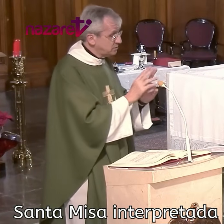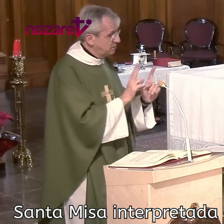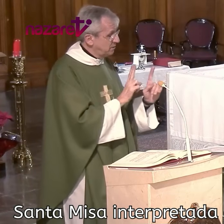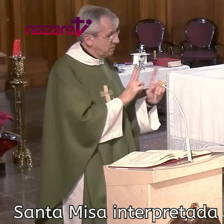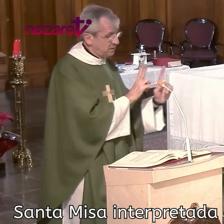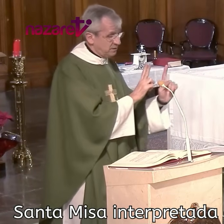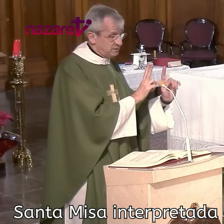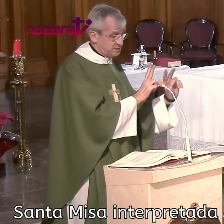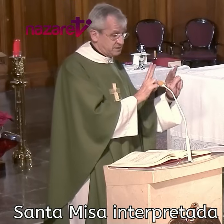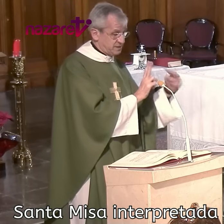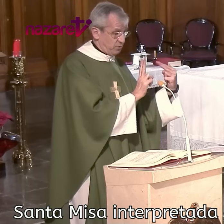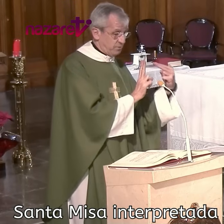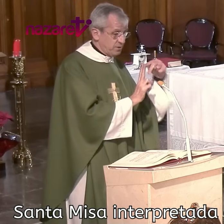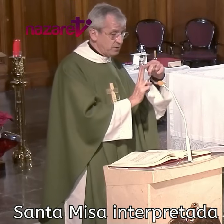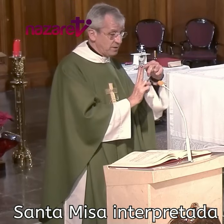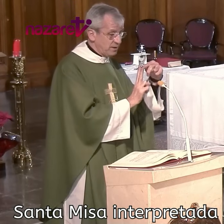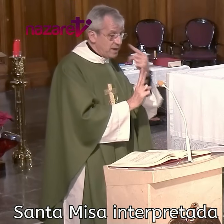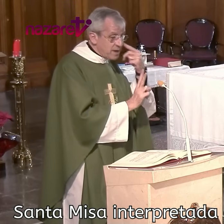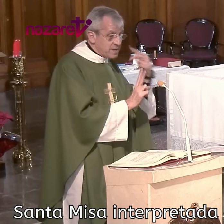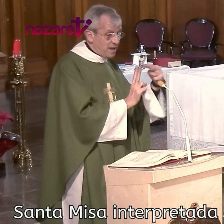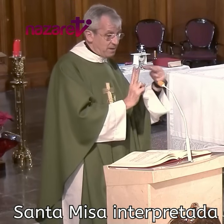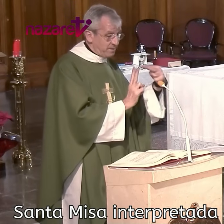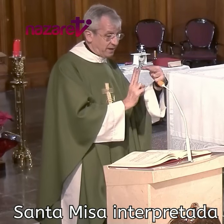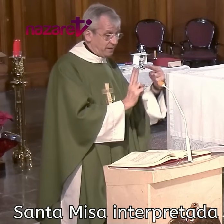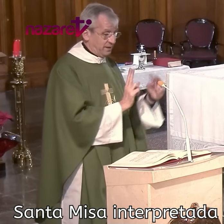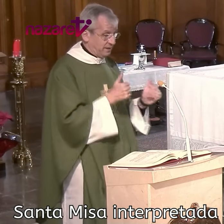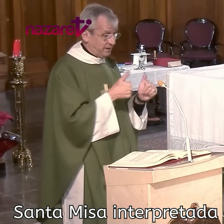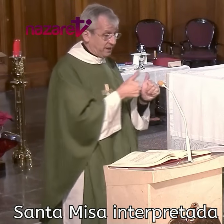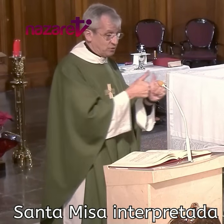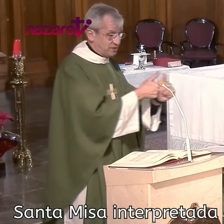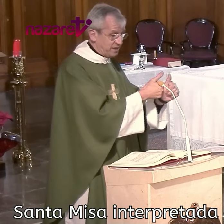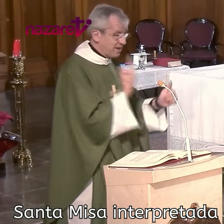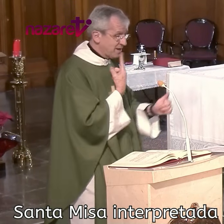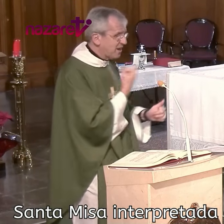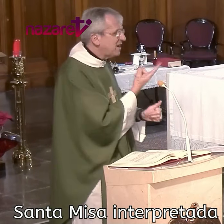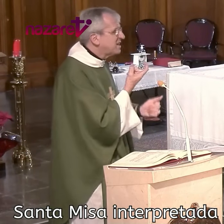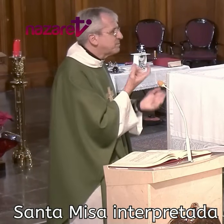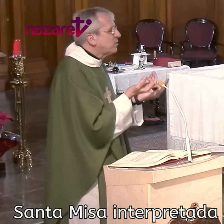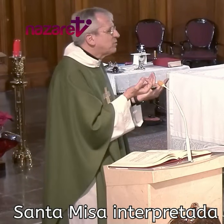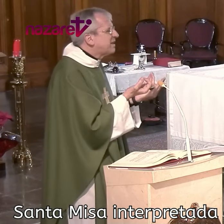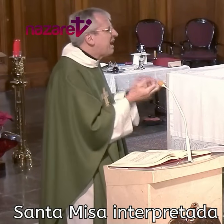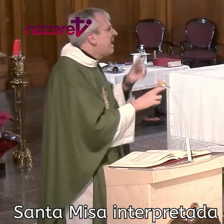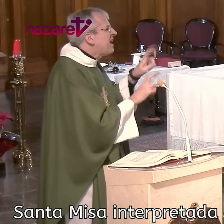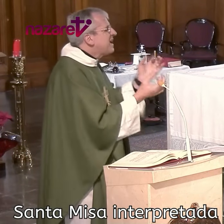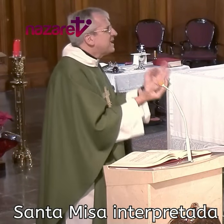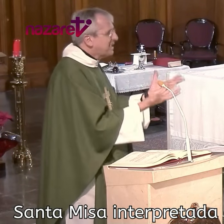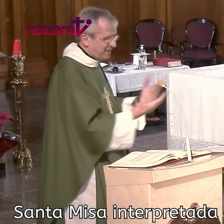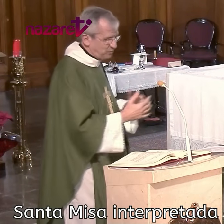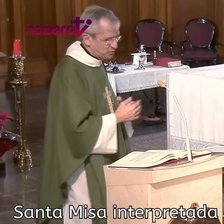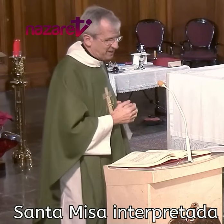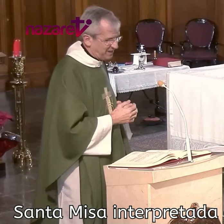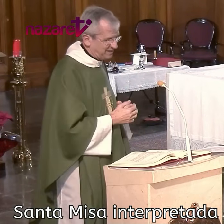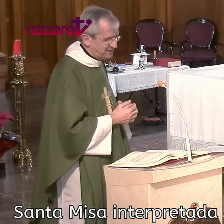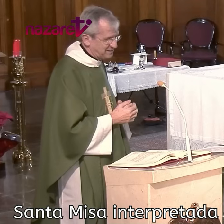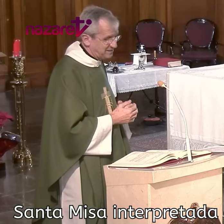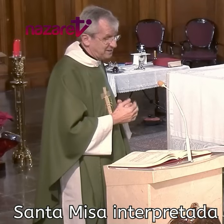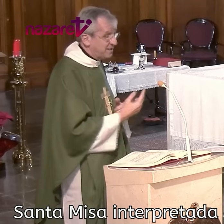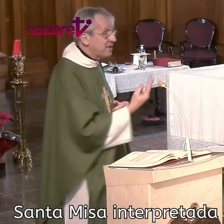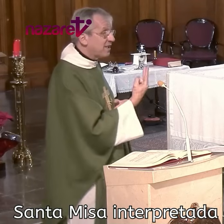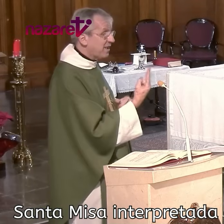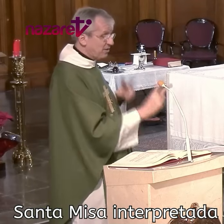Jesús se volvió y al ver que lo seguían les pregunta: ¿Qué